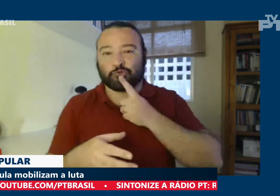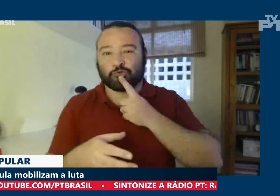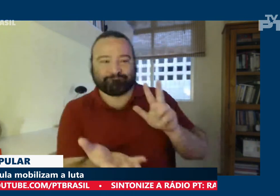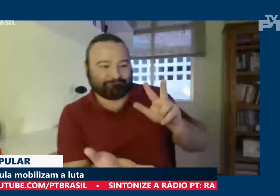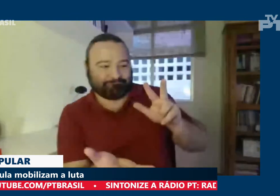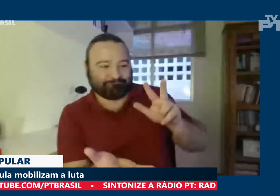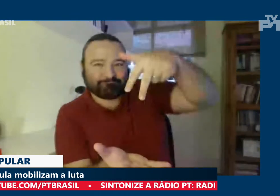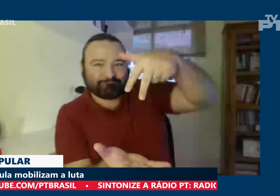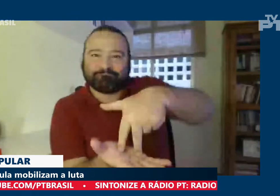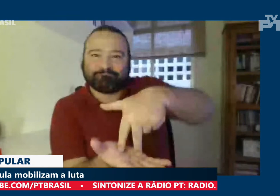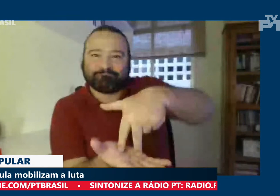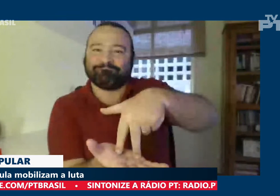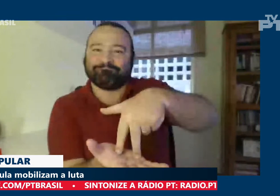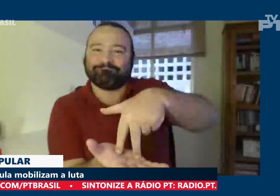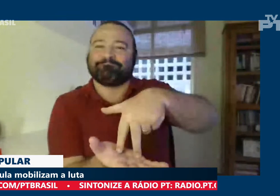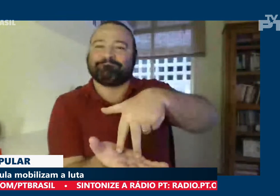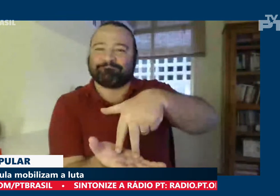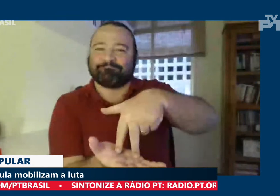nós termos